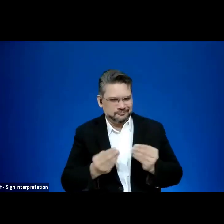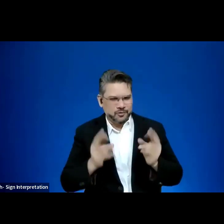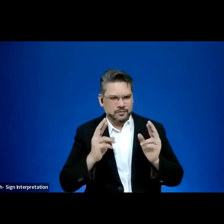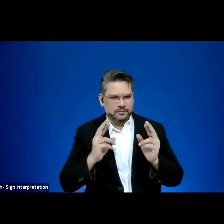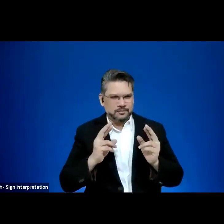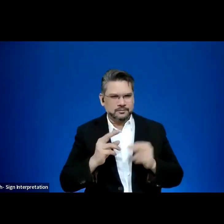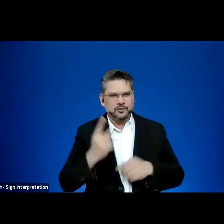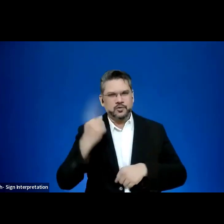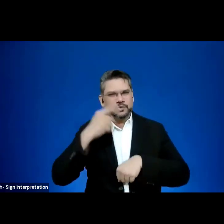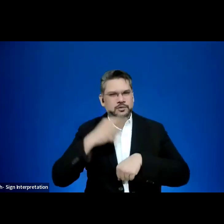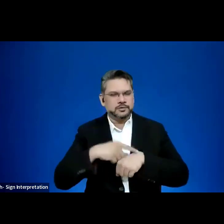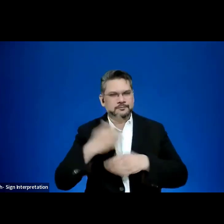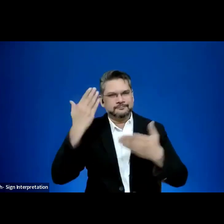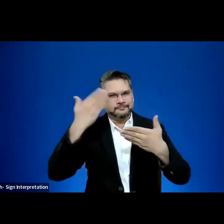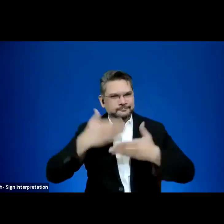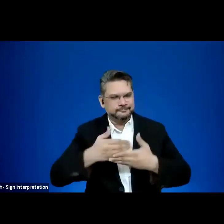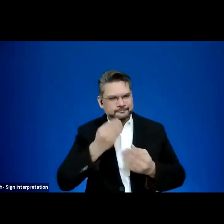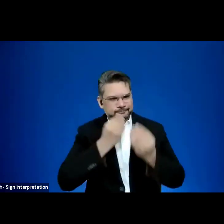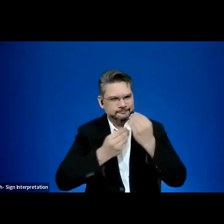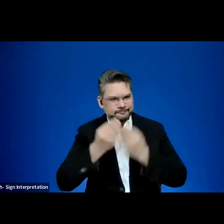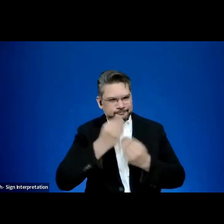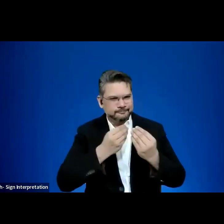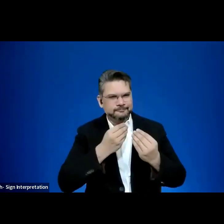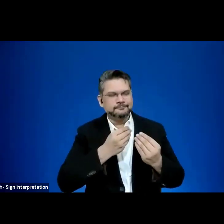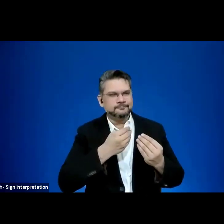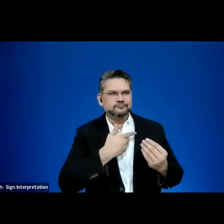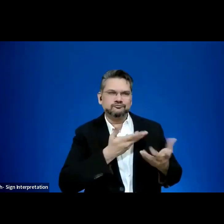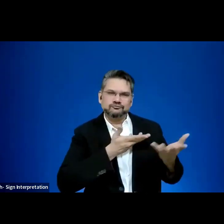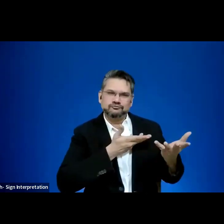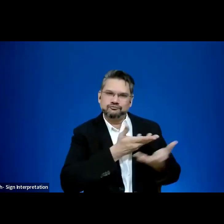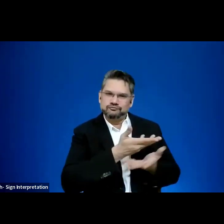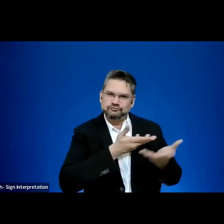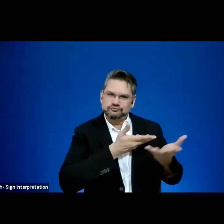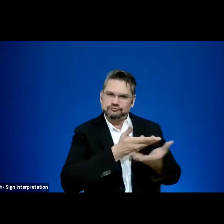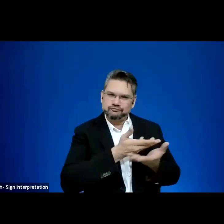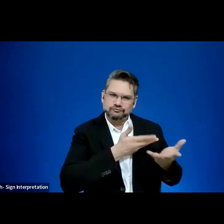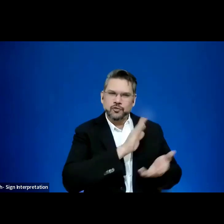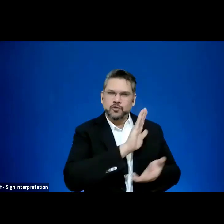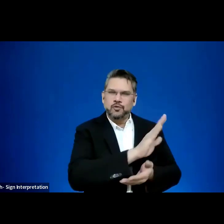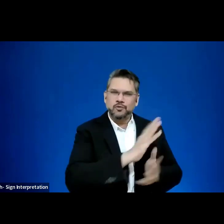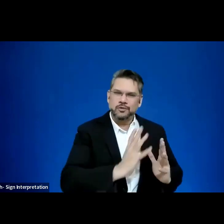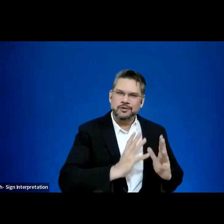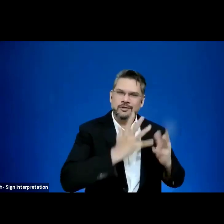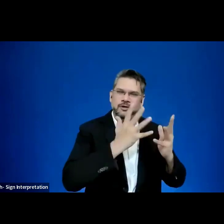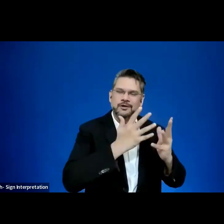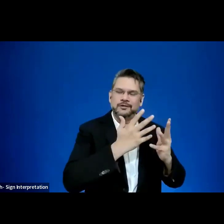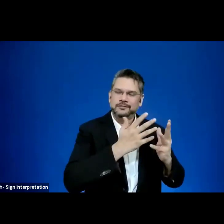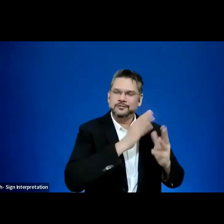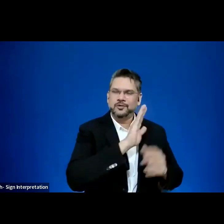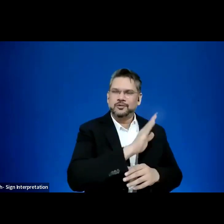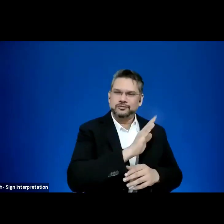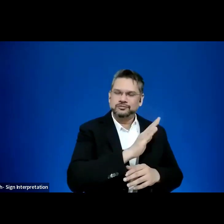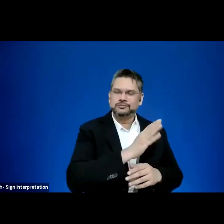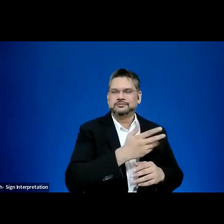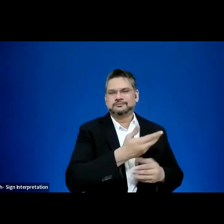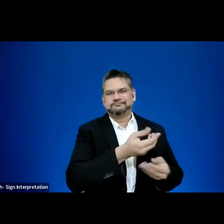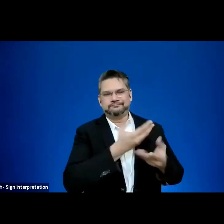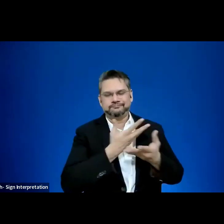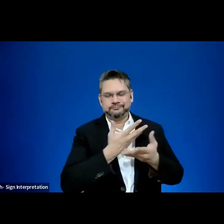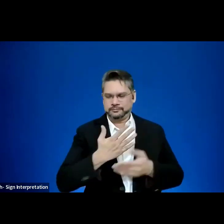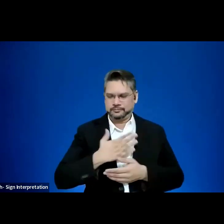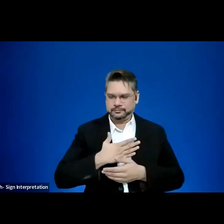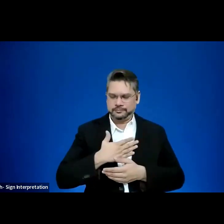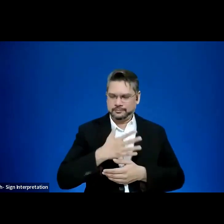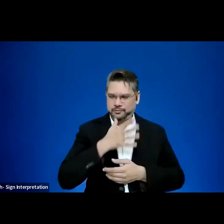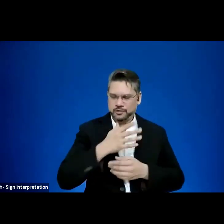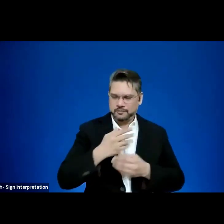而且我把我能够付出的、给予的都给予了，他对我也没有保